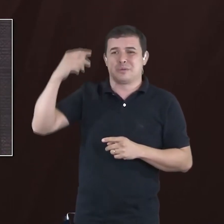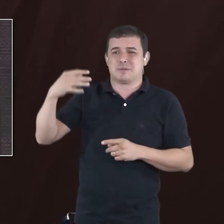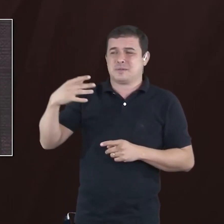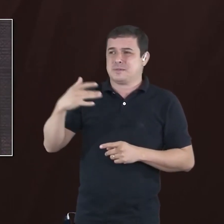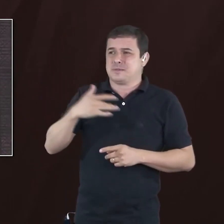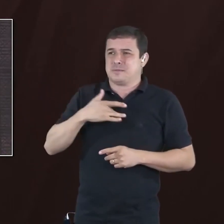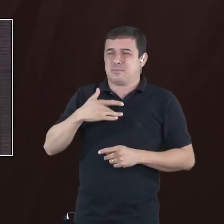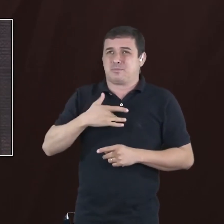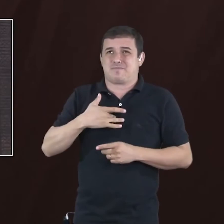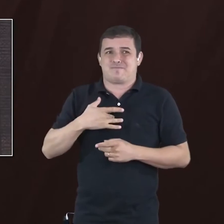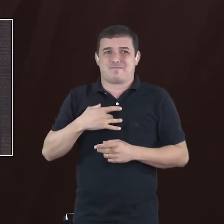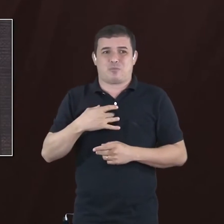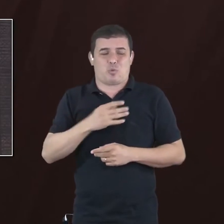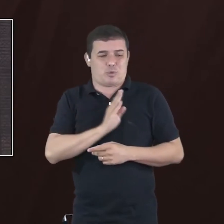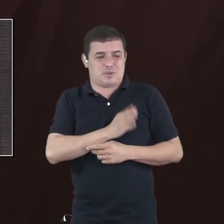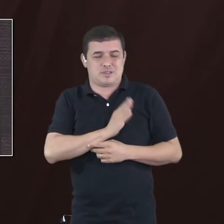chorei.